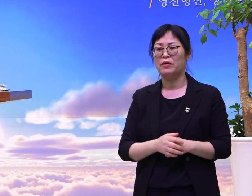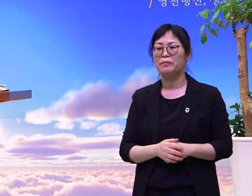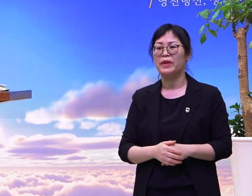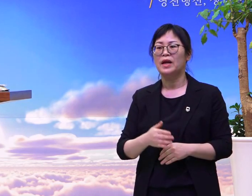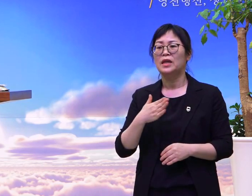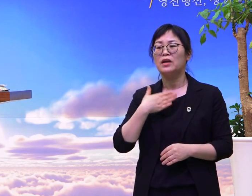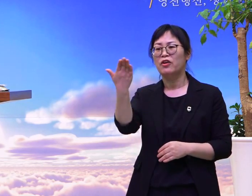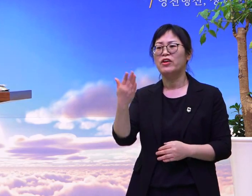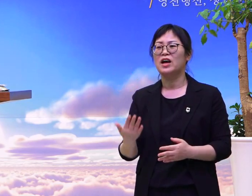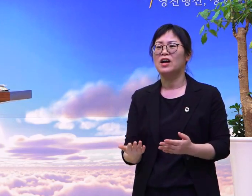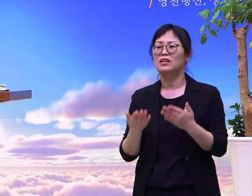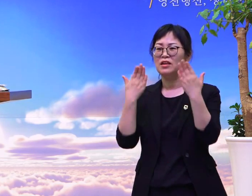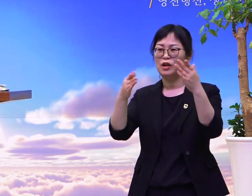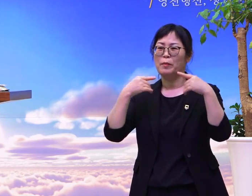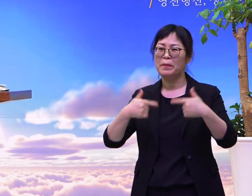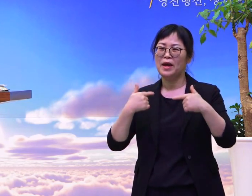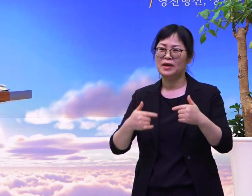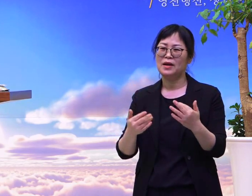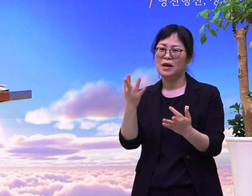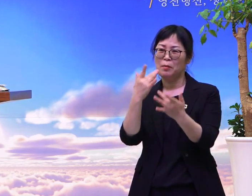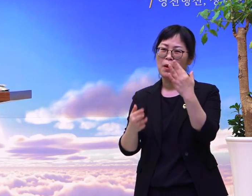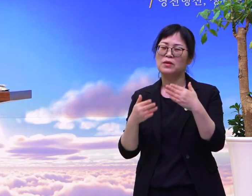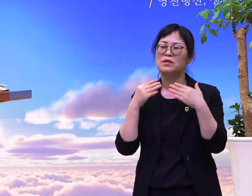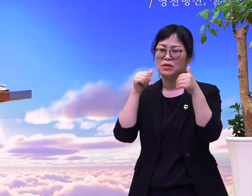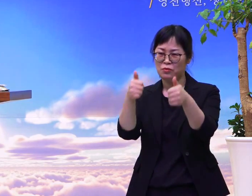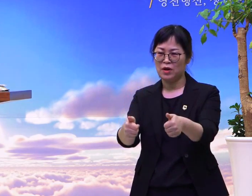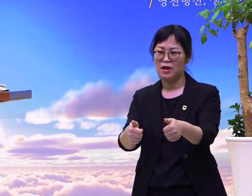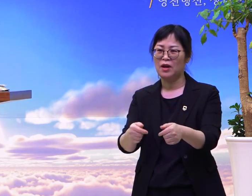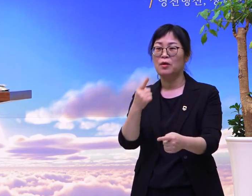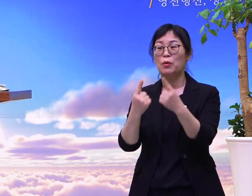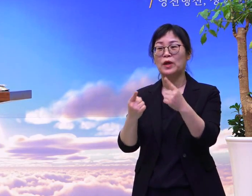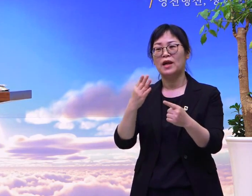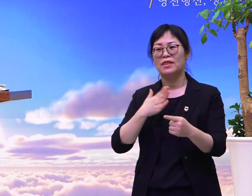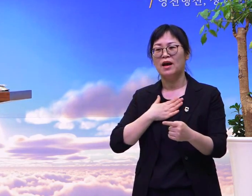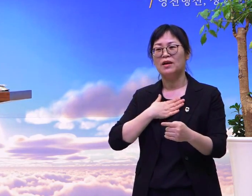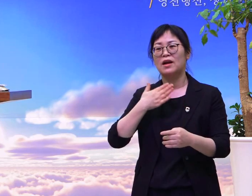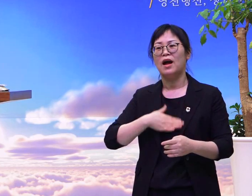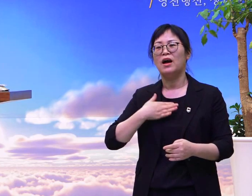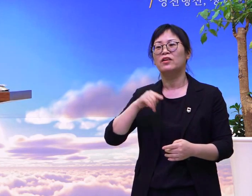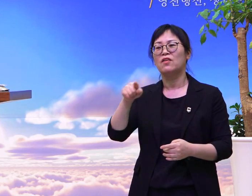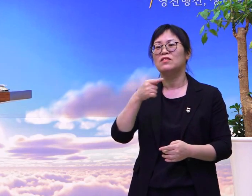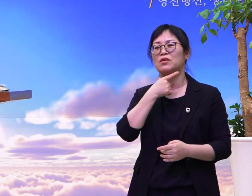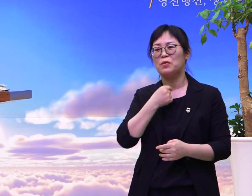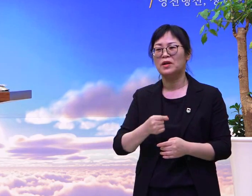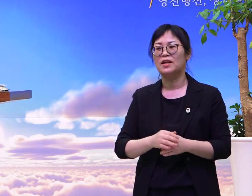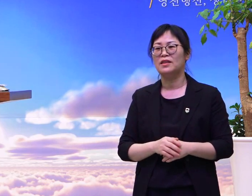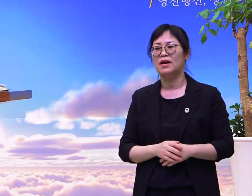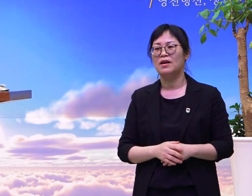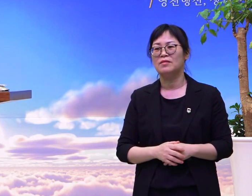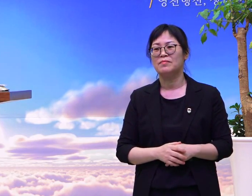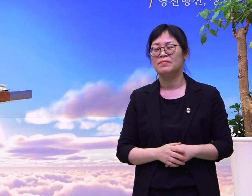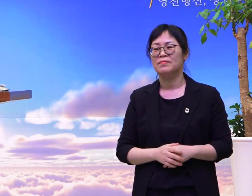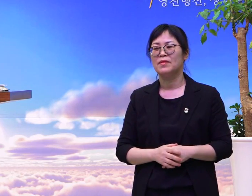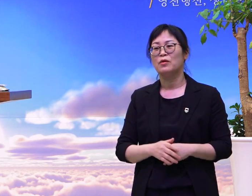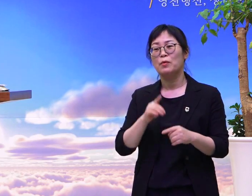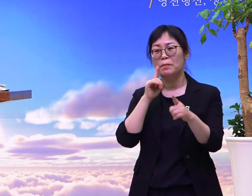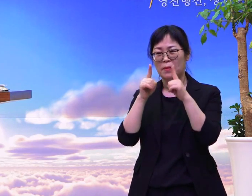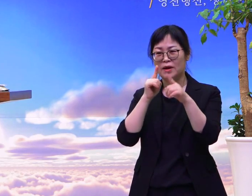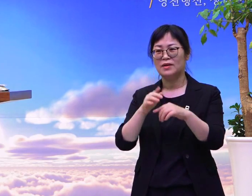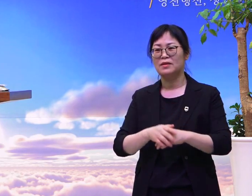나는 너희가 드리는 이 매일의 번제보다 하나님을 아는 것을 원한다. 하나님을 알기를 원한다. 나를 알기를 원한다. 라고